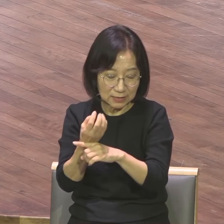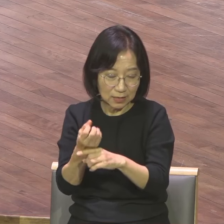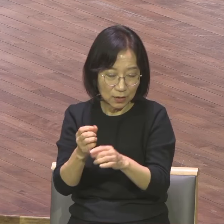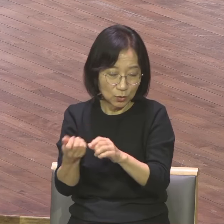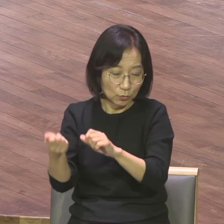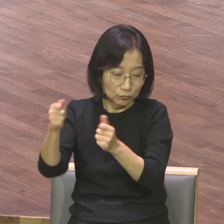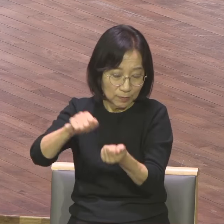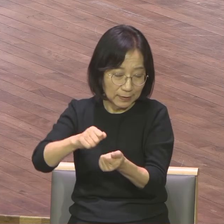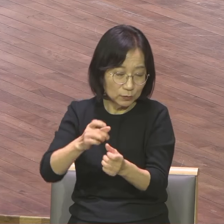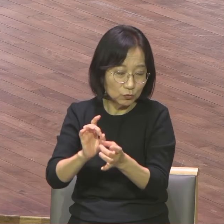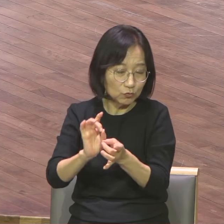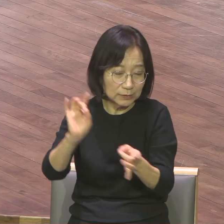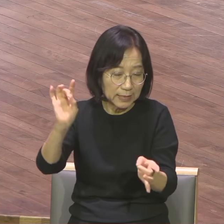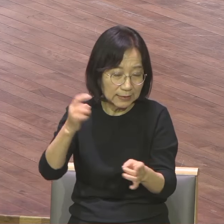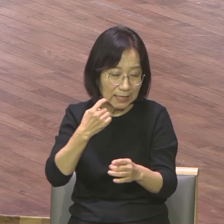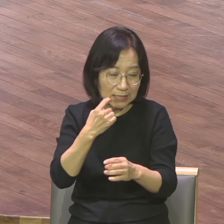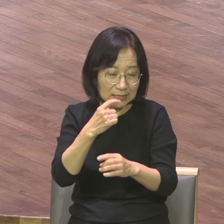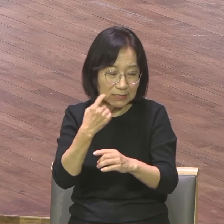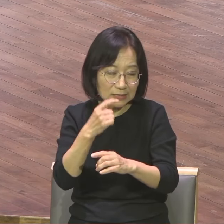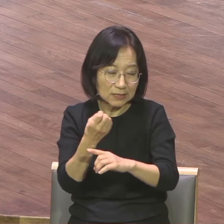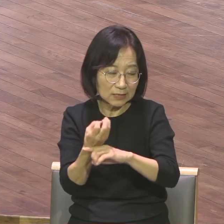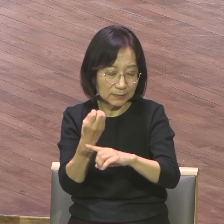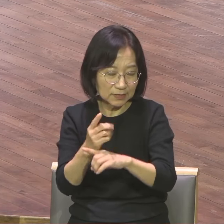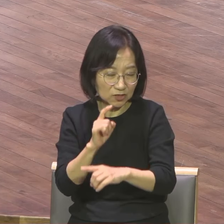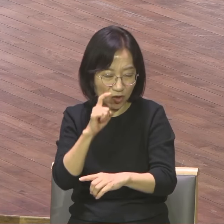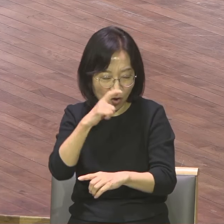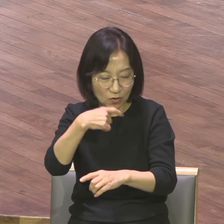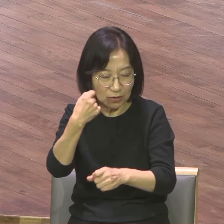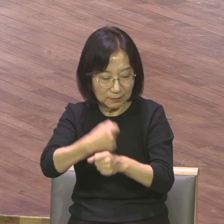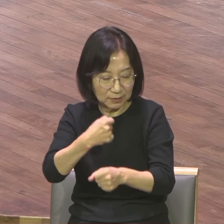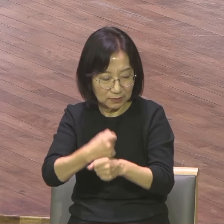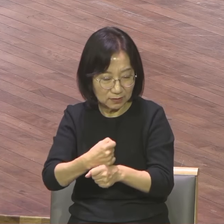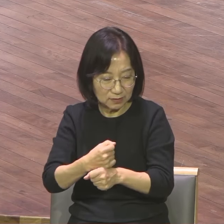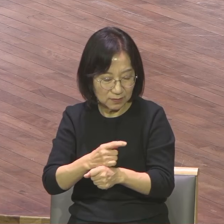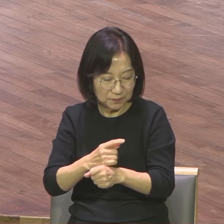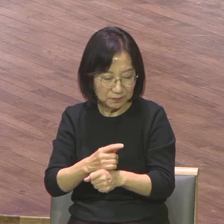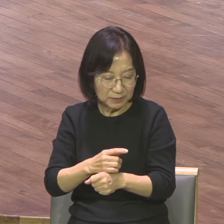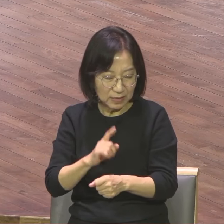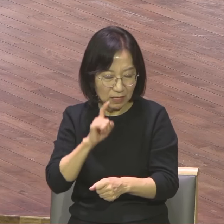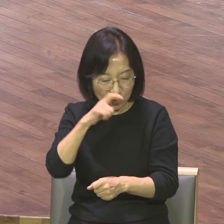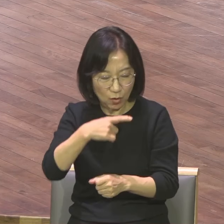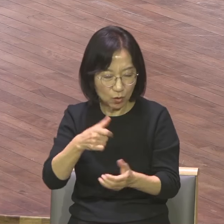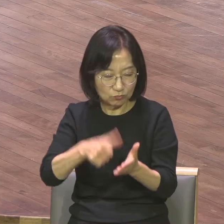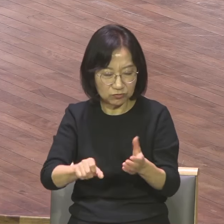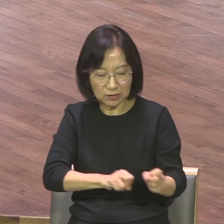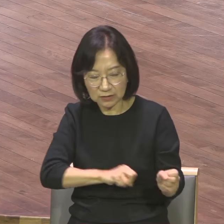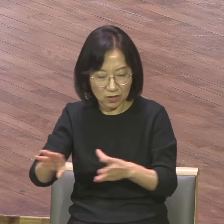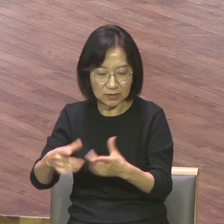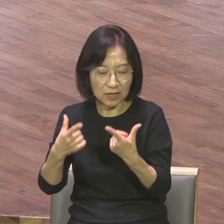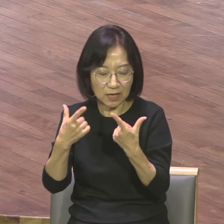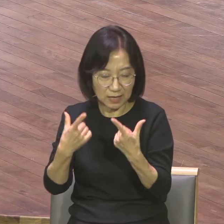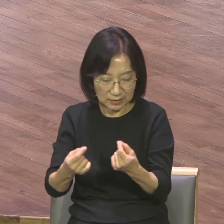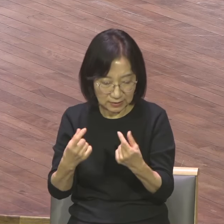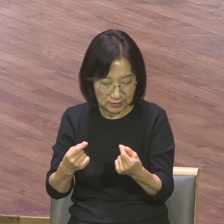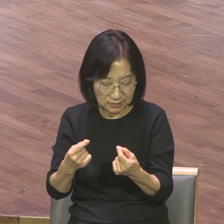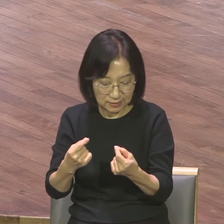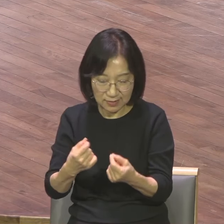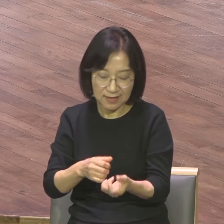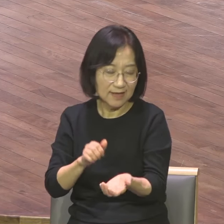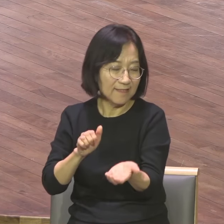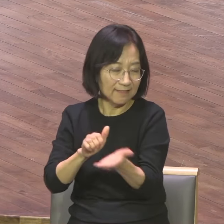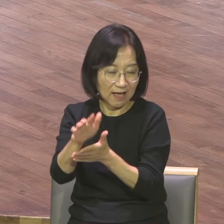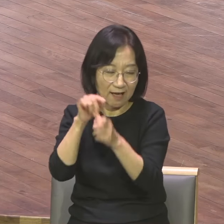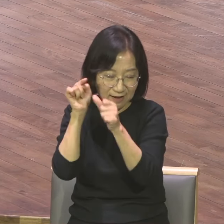우상에 올린 금을 더럽게 하여 불결한 물건을 던짐같이 던지며 이르기를 나가라